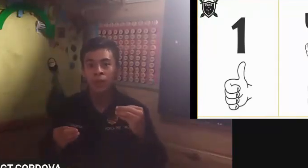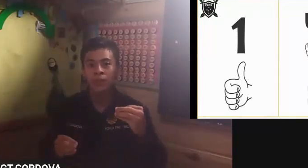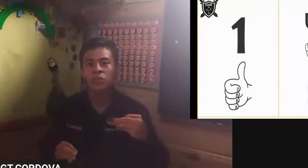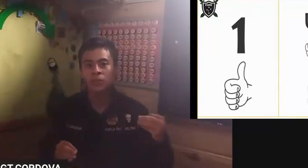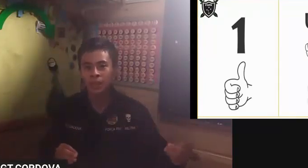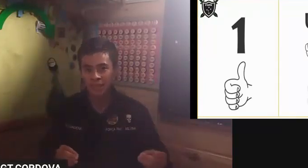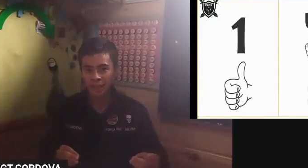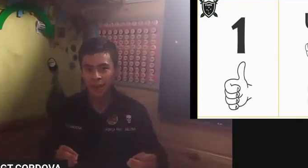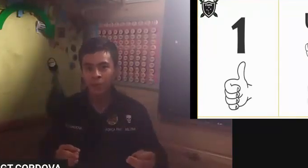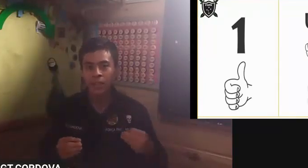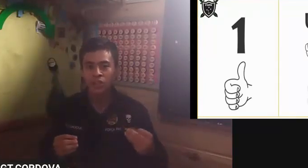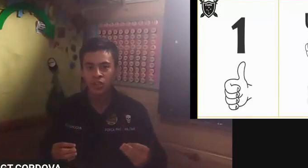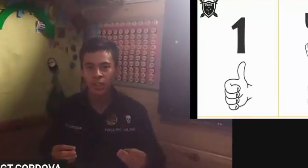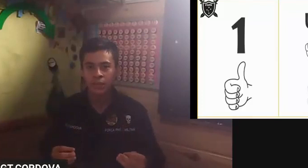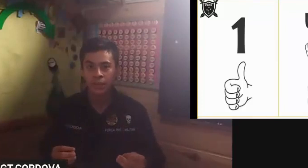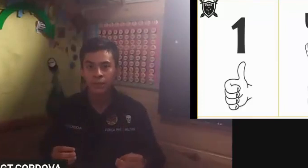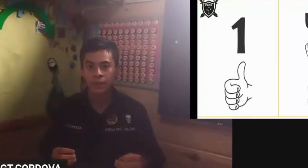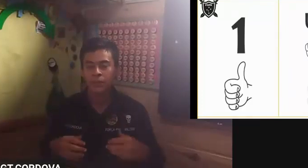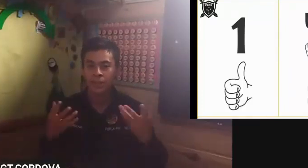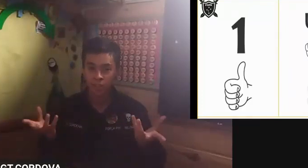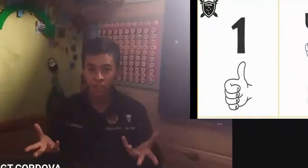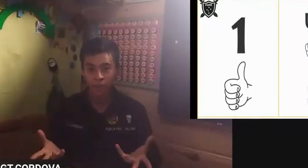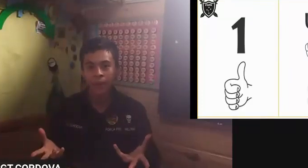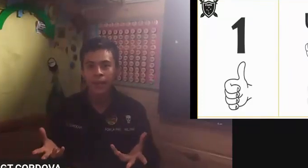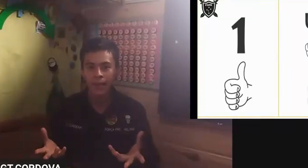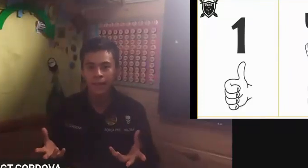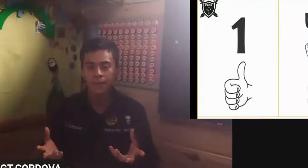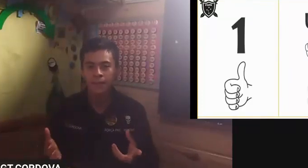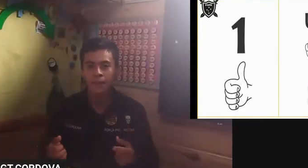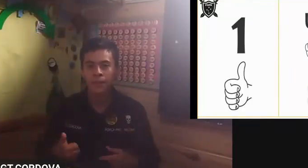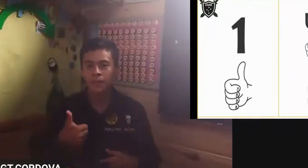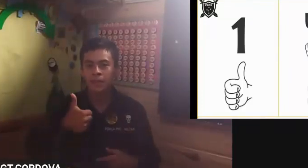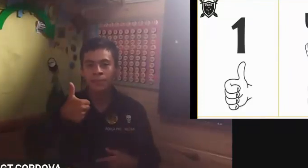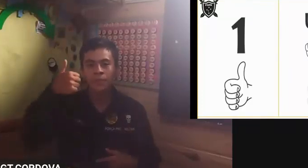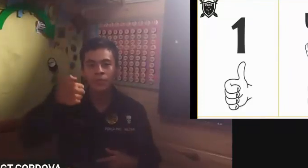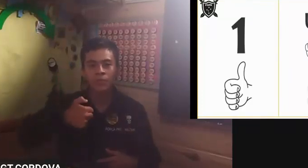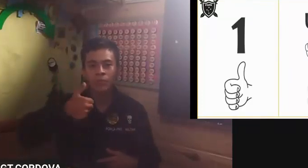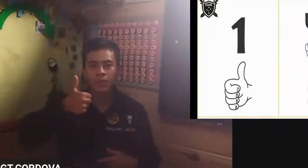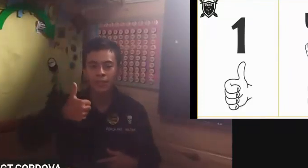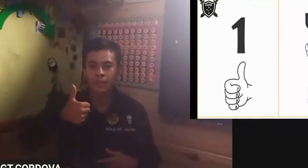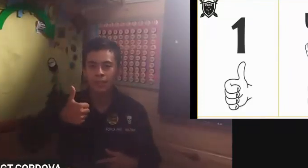podem diferenciar o que a gente quer escrever, o que a gente quer falar em Libras. Então, por exemplo, se eu fiz um assim,